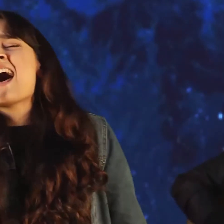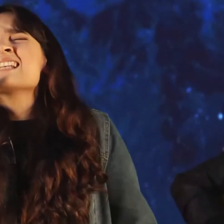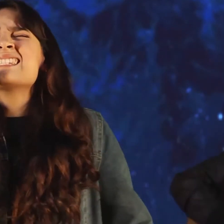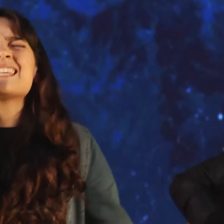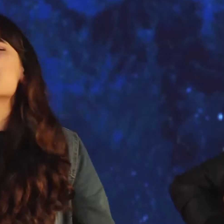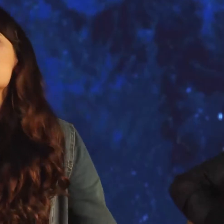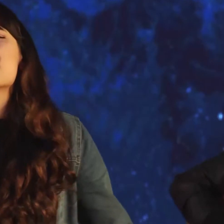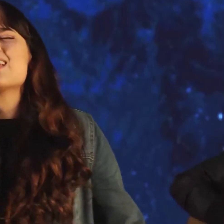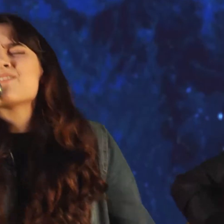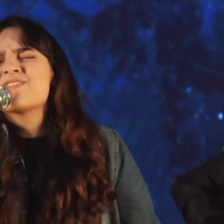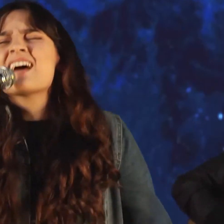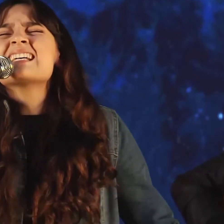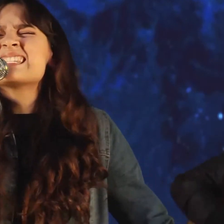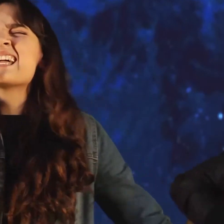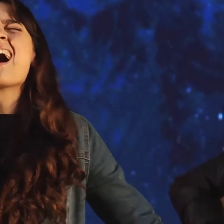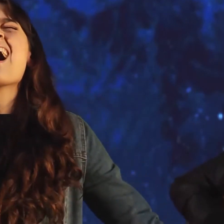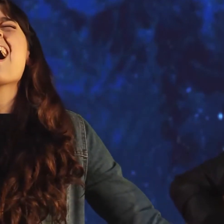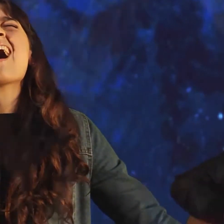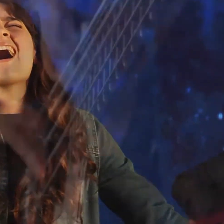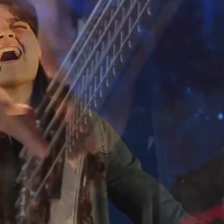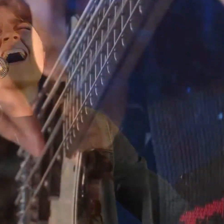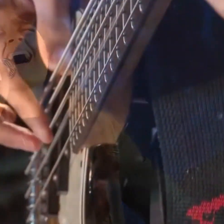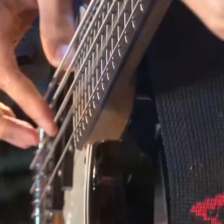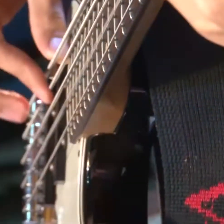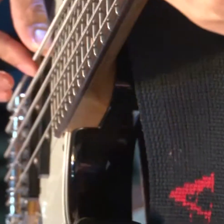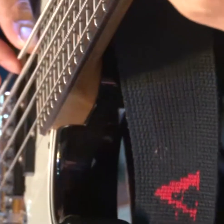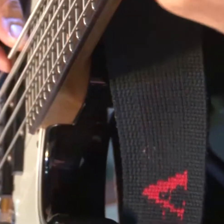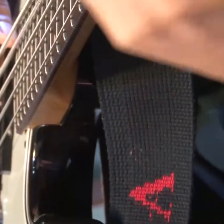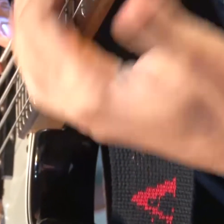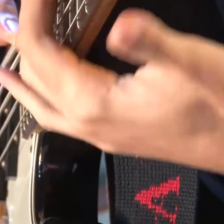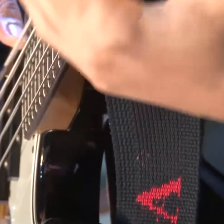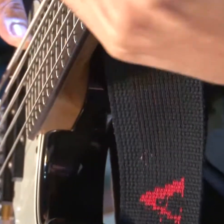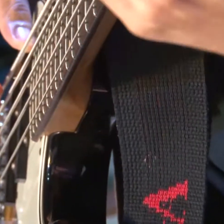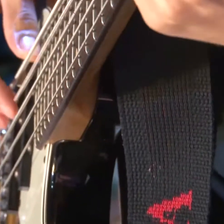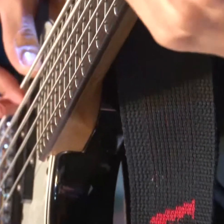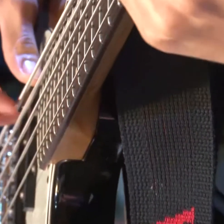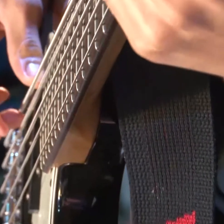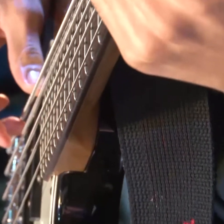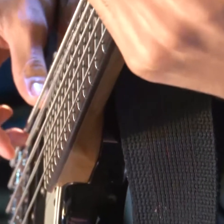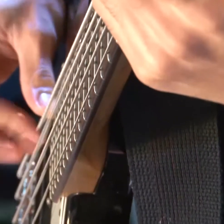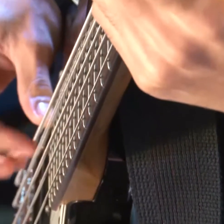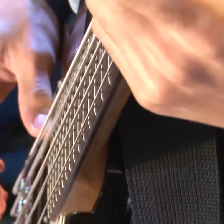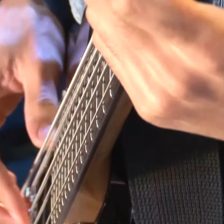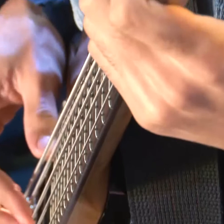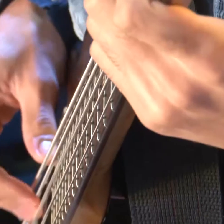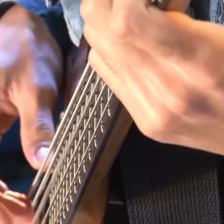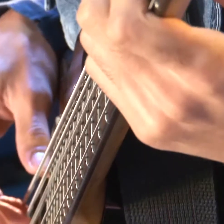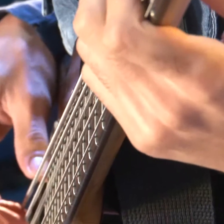Thank you.